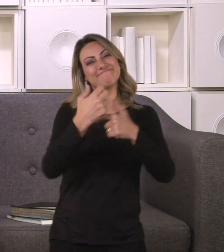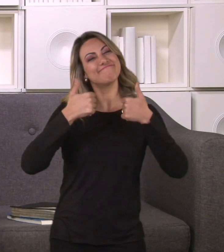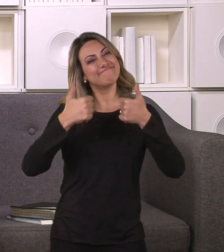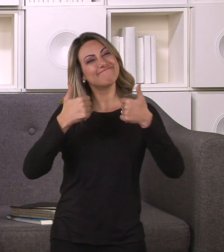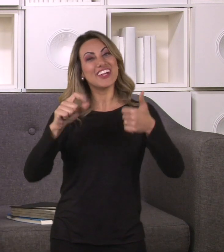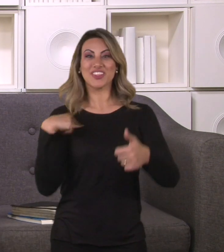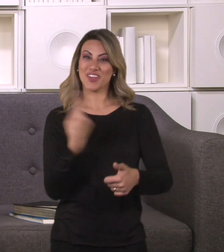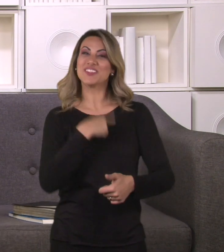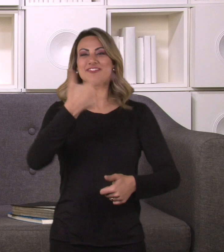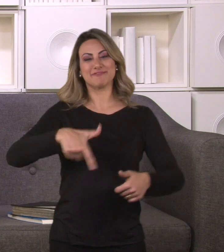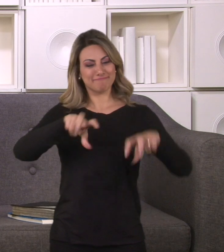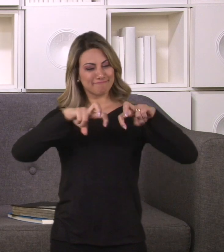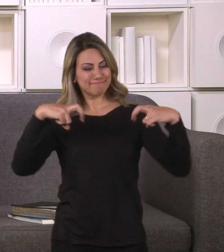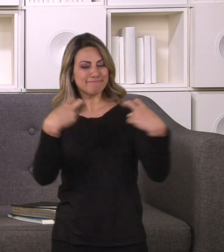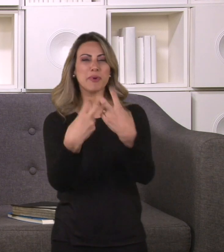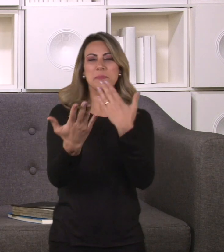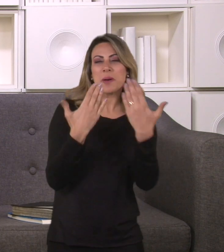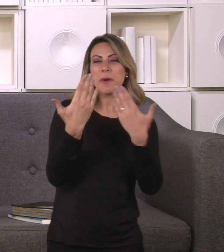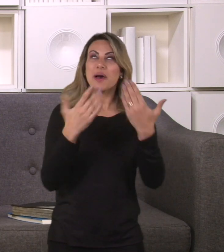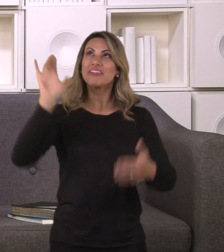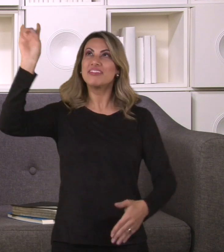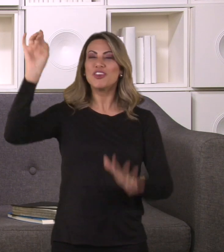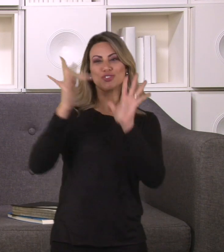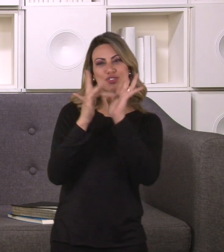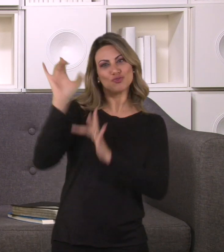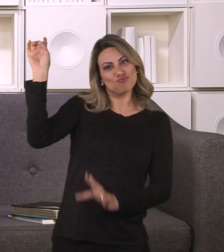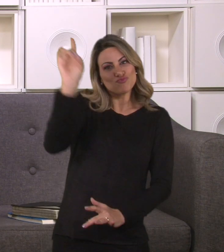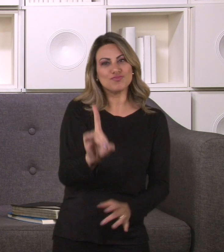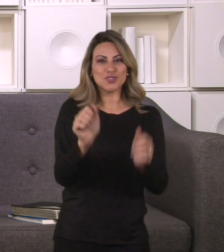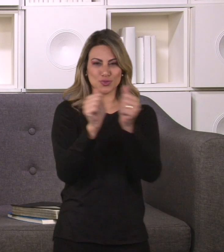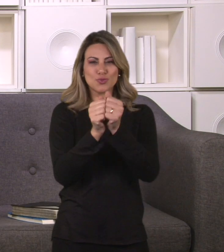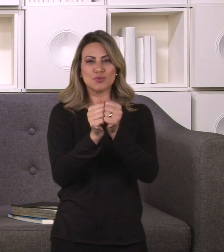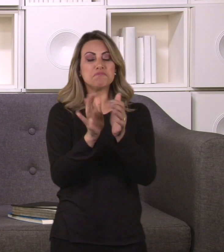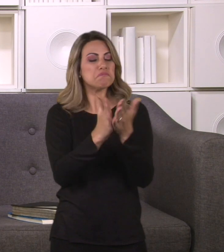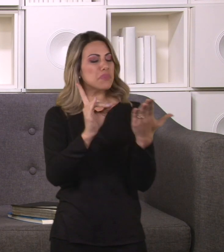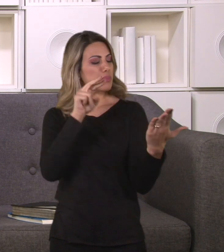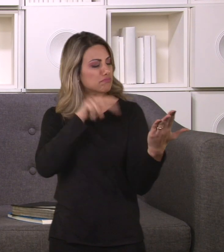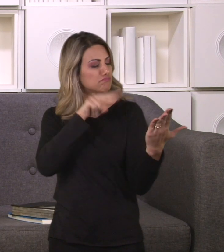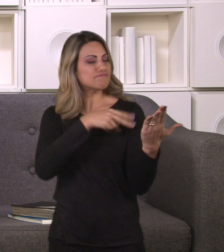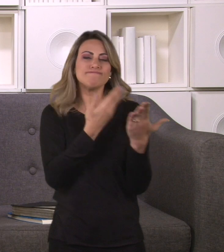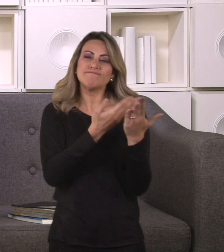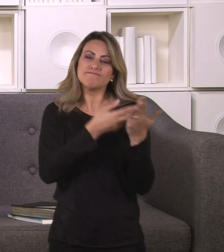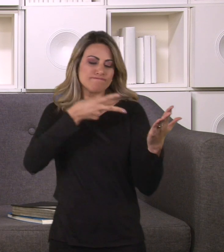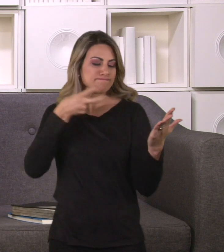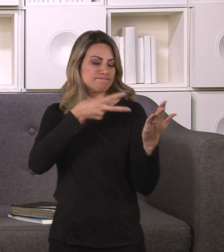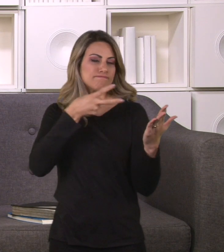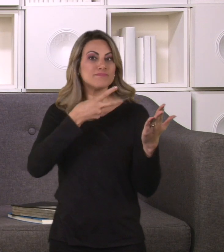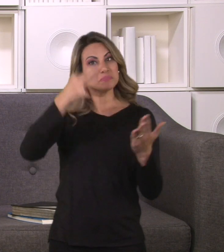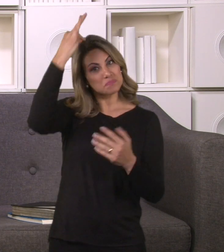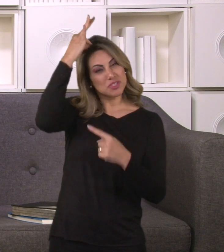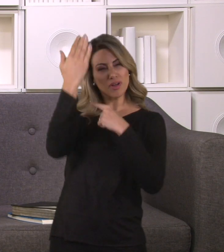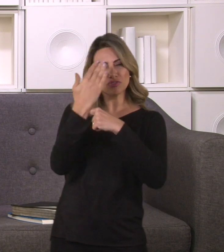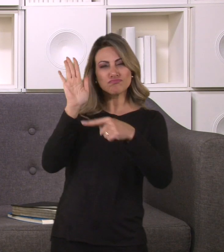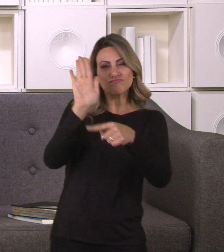nossa roda de conversa na presença de Jesus, ao redor do Evangelho, sobre a ministração do Espírito Santo